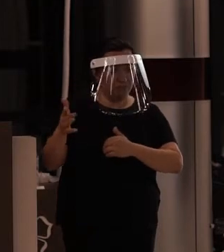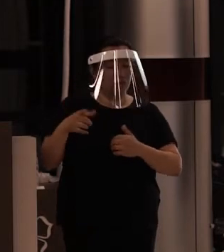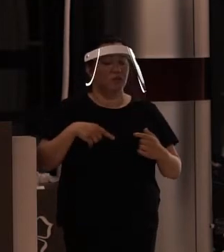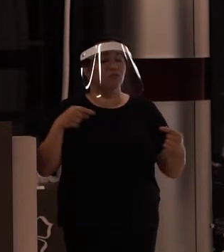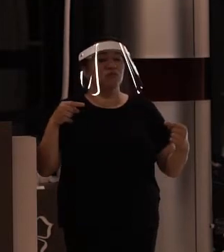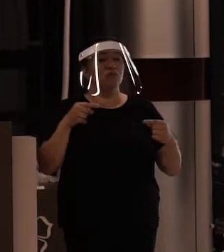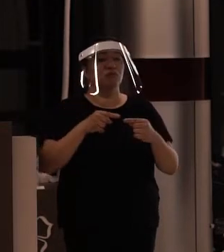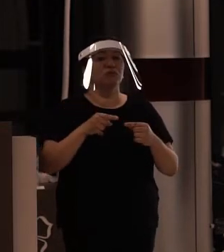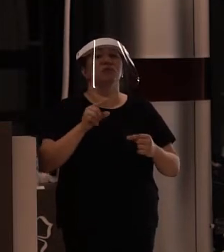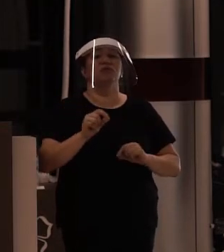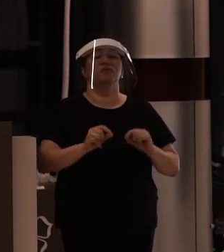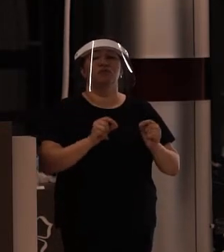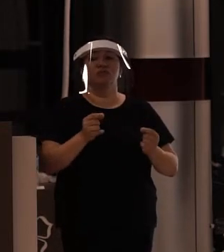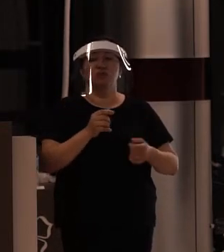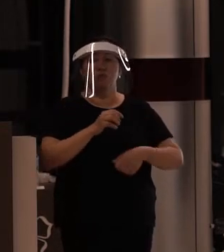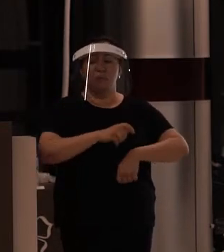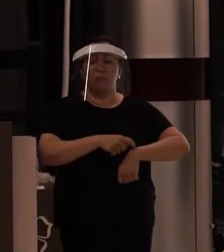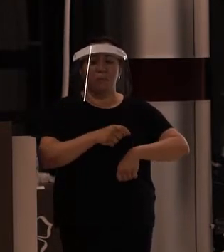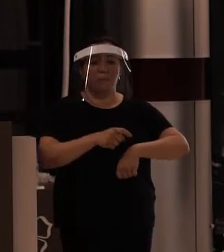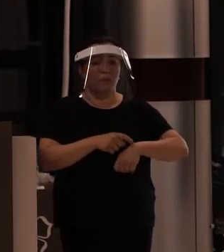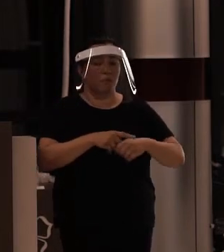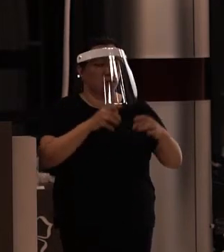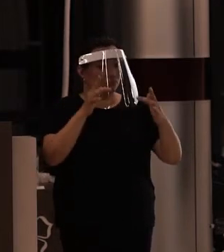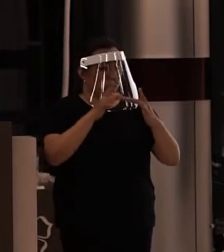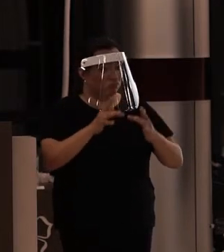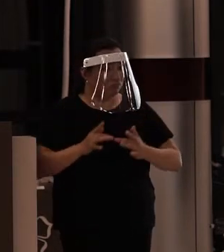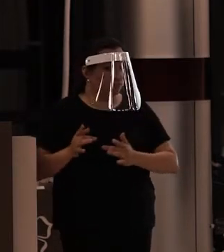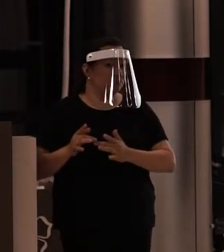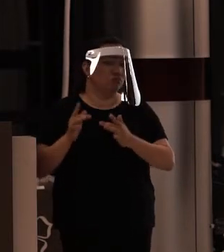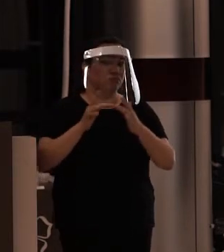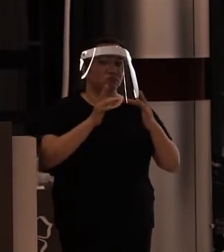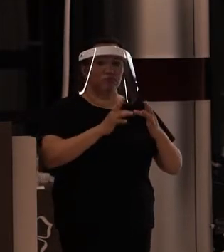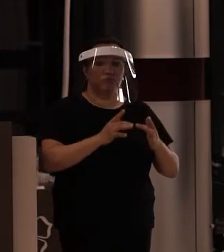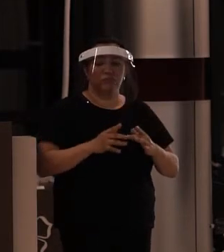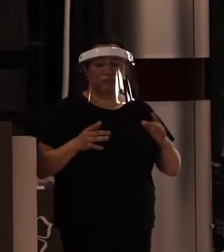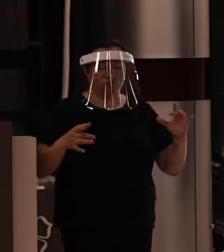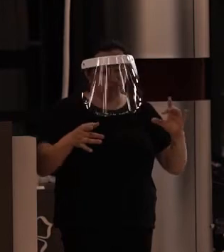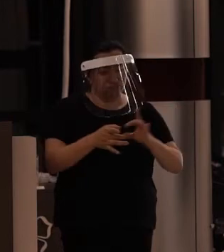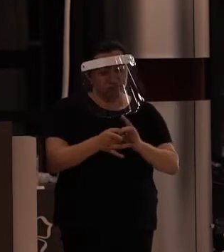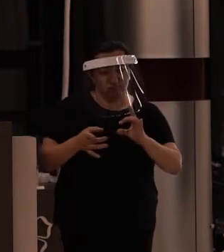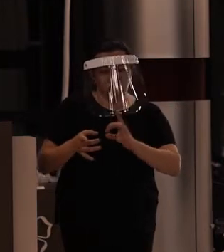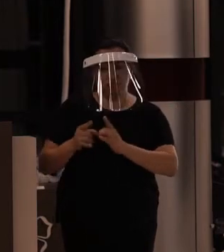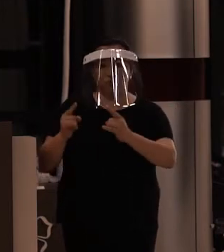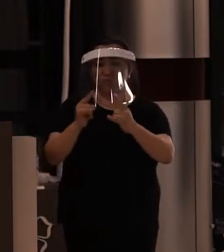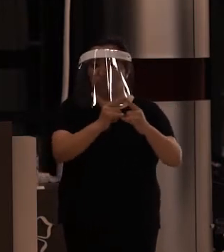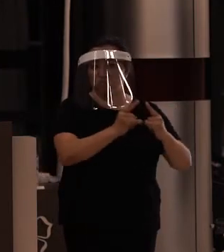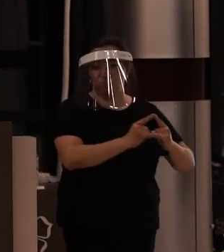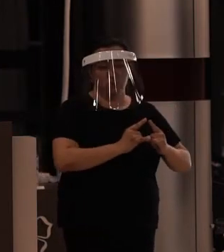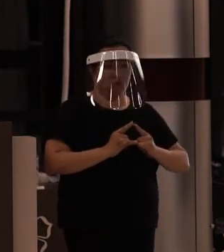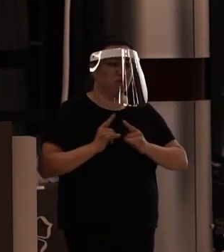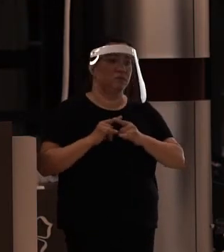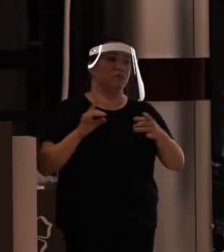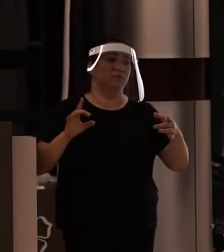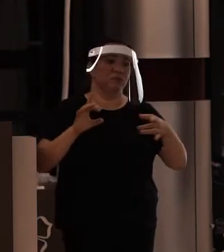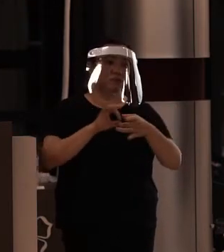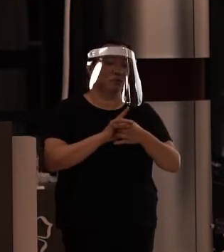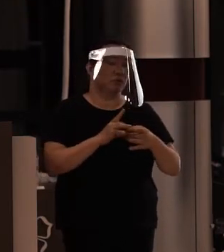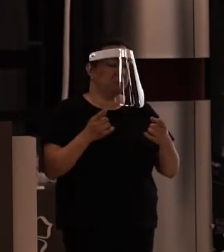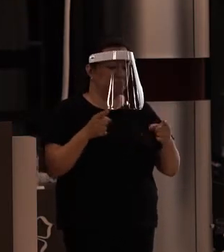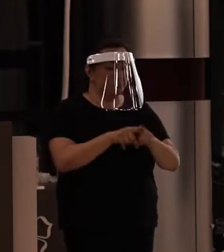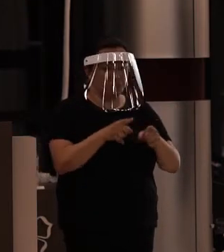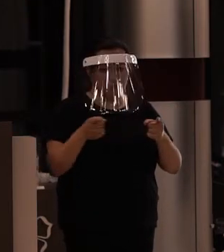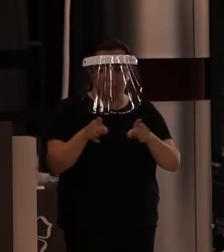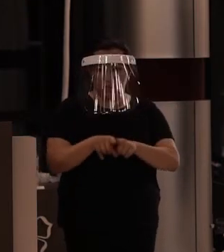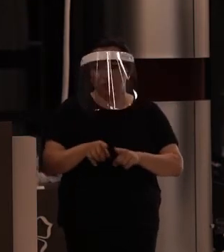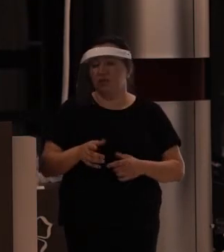está tentando, através dos bons contatos, unir FENEM com as ABMECs, com a Copimeira.